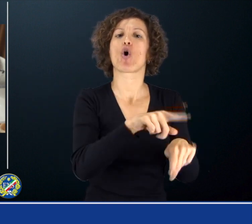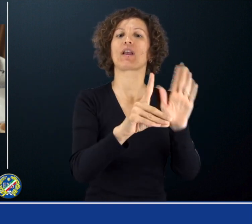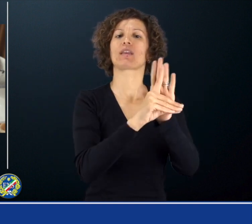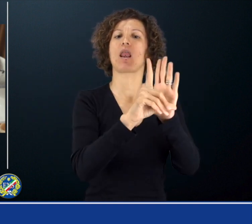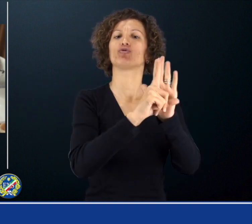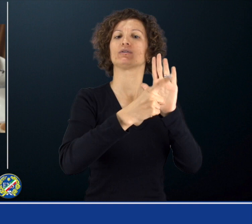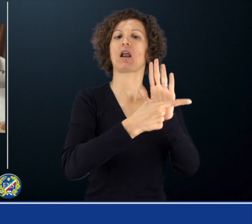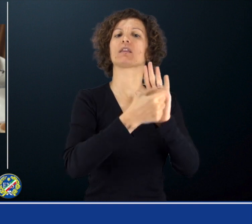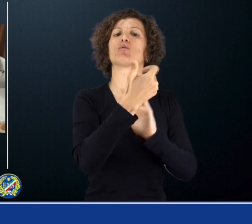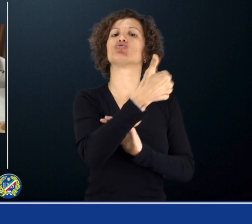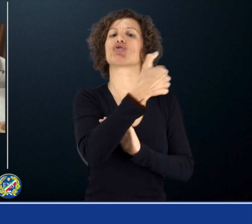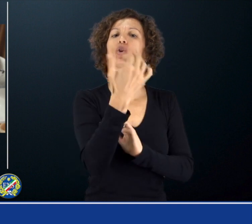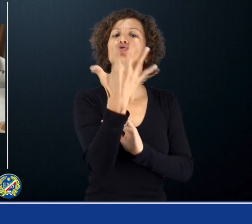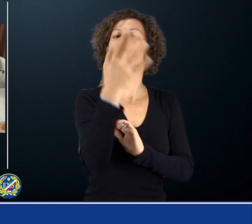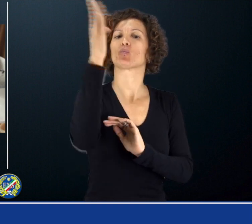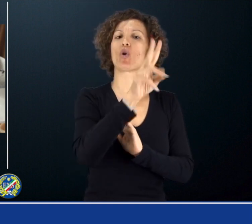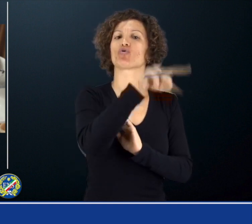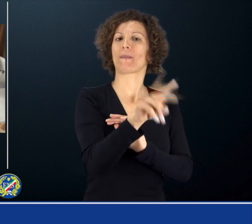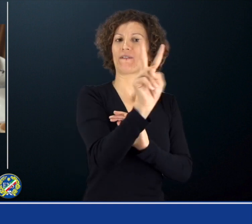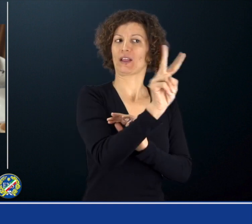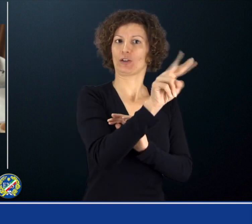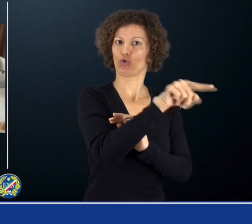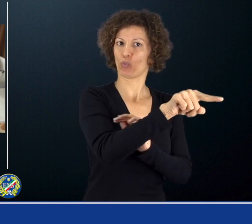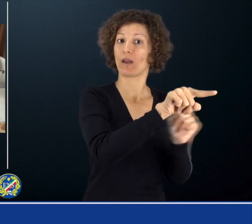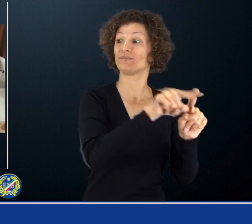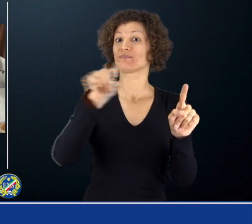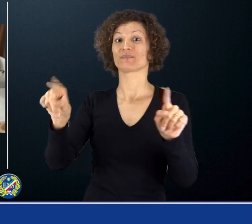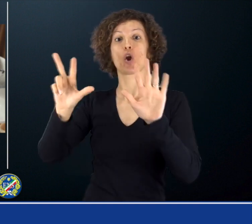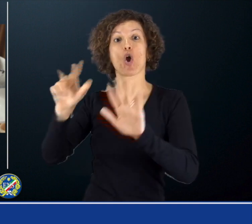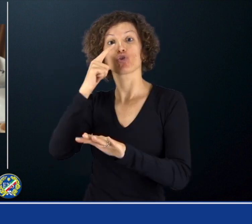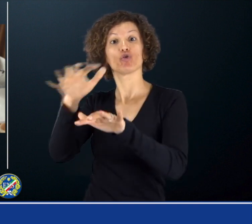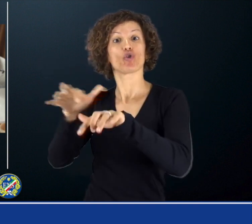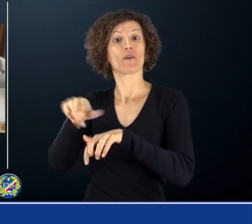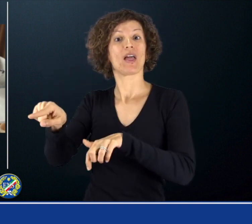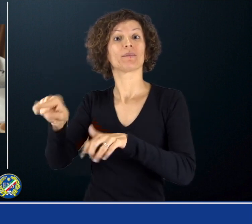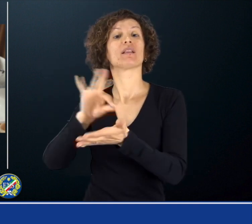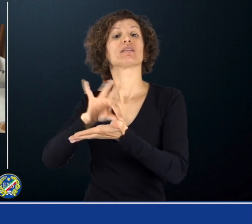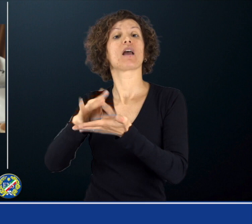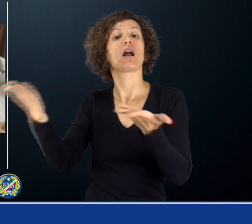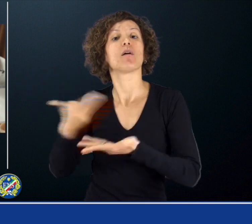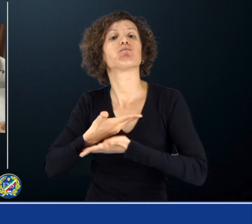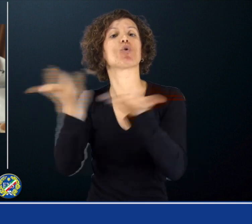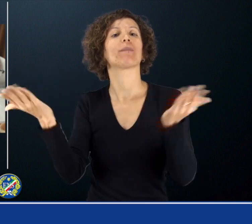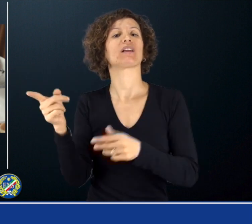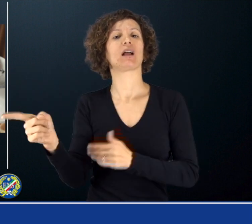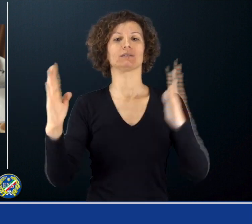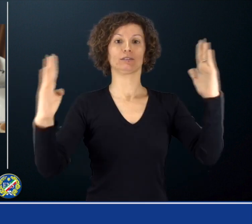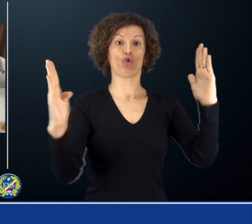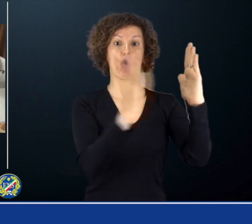Il 13 agosto 2022 è la data di entrate in vigore del Decreto Legislativo 105 del